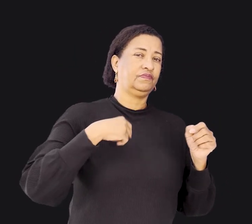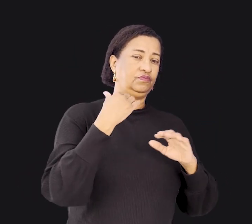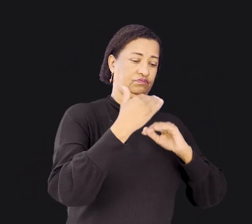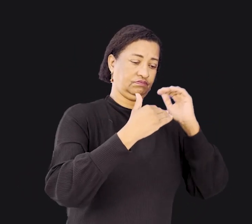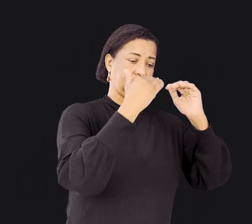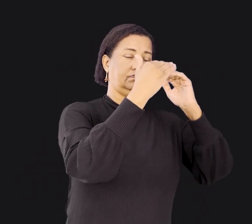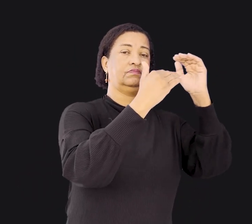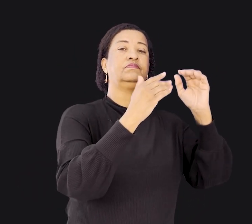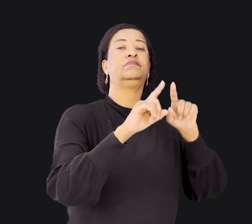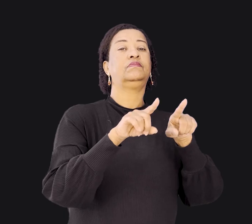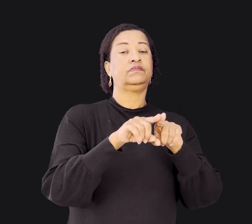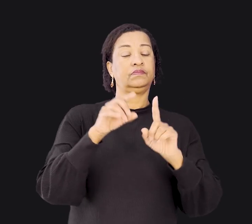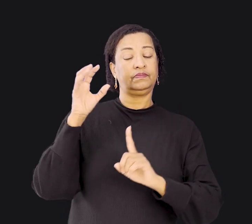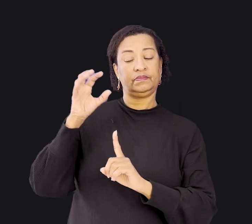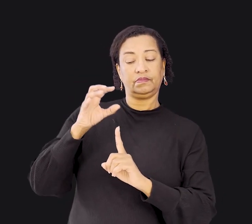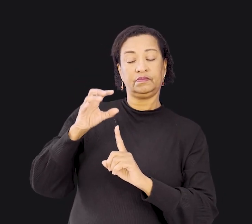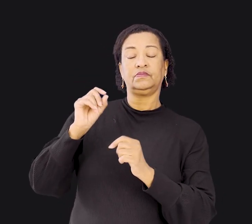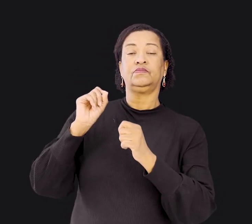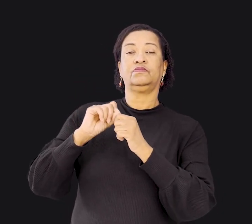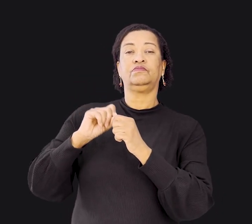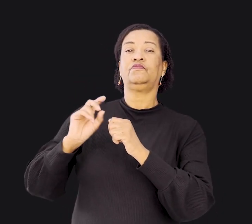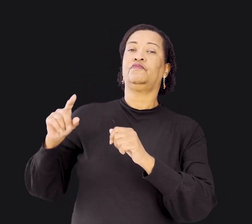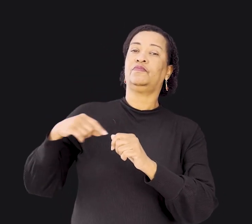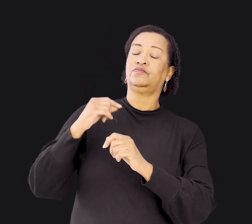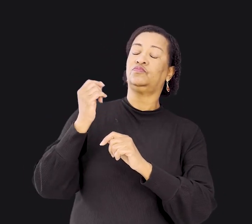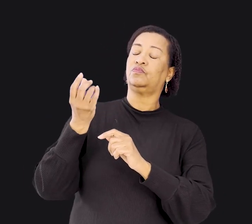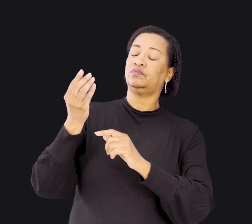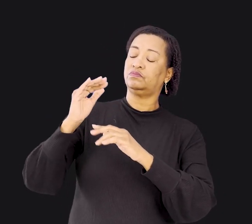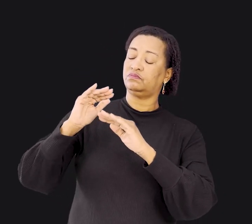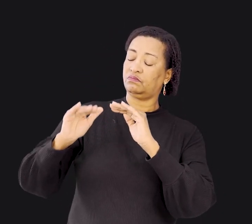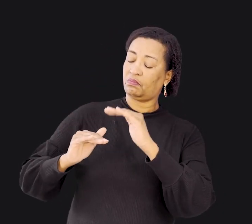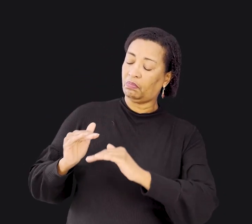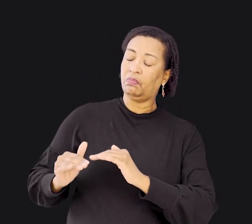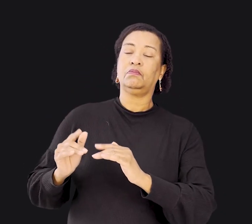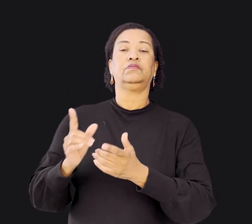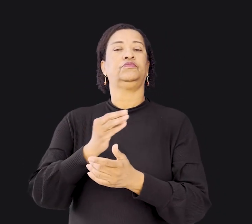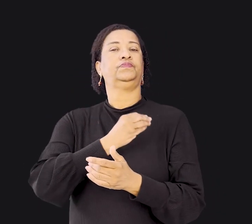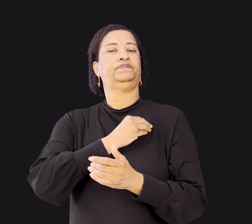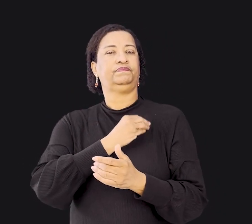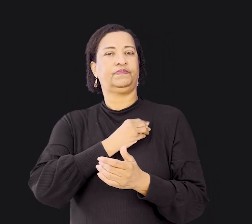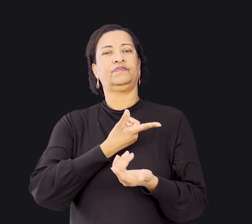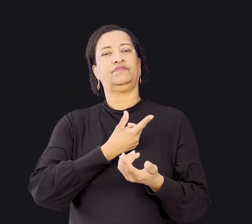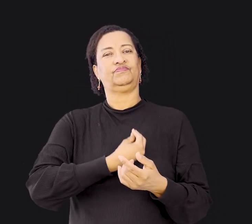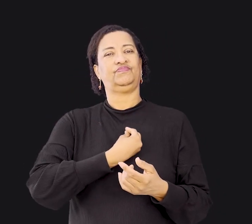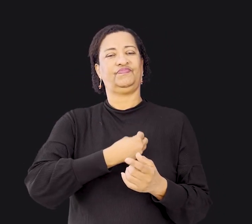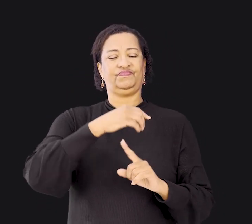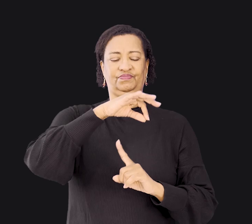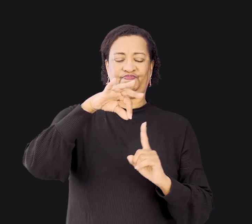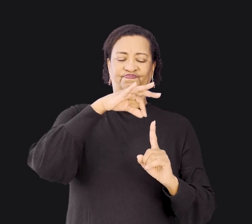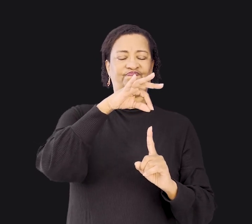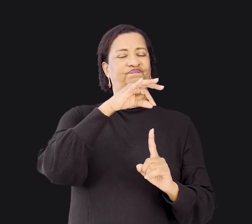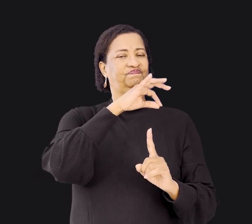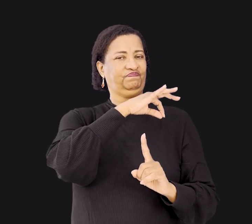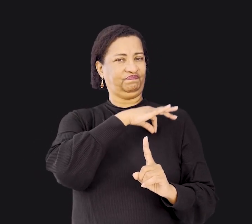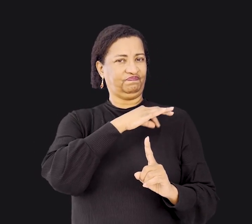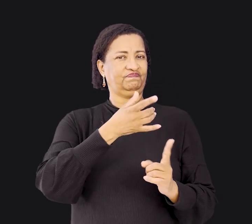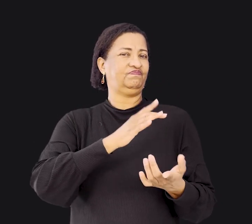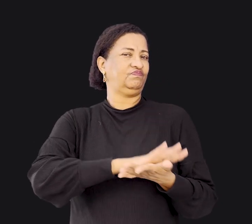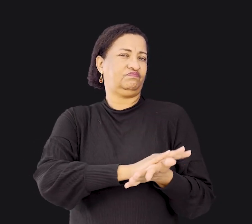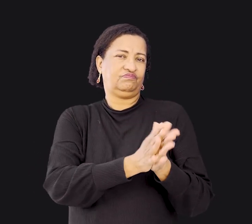espiritualmente e as tentações que nos levam ao pecado, que destrói a nossa vida espiritual. No capítulo 1, observamos